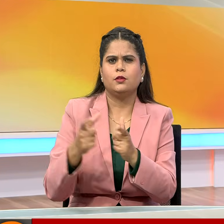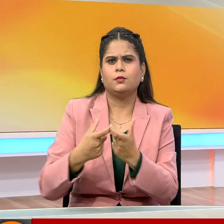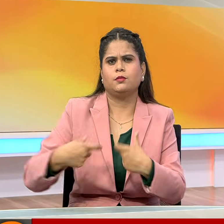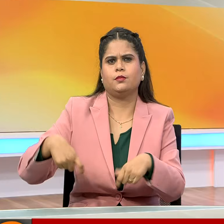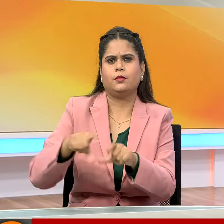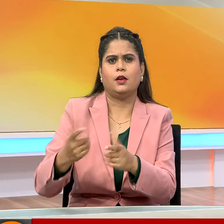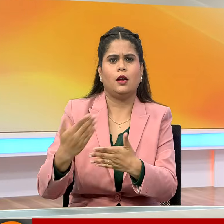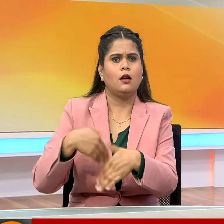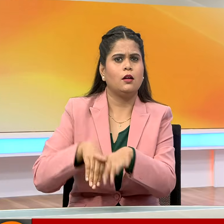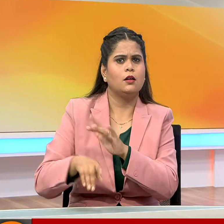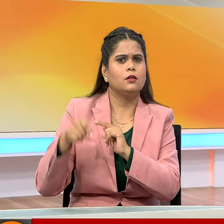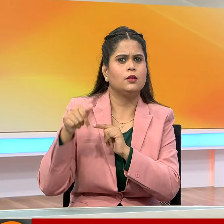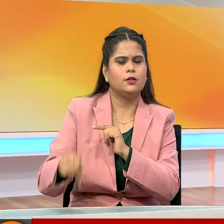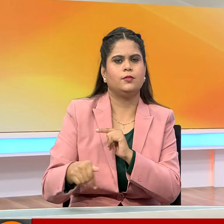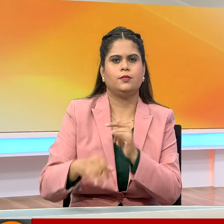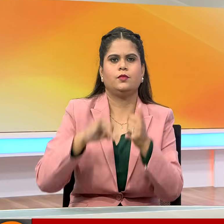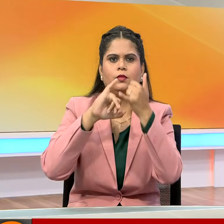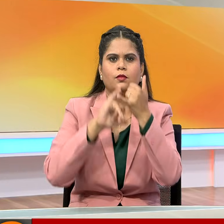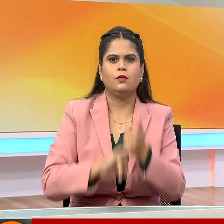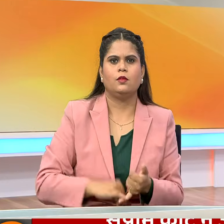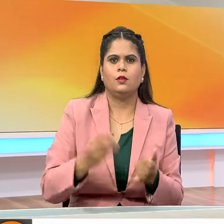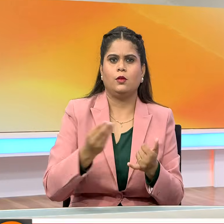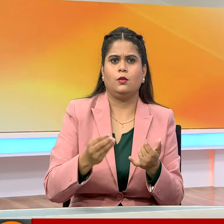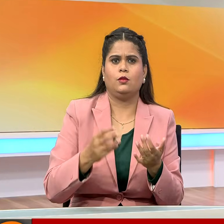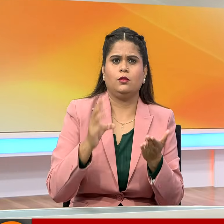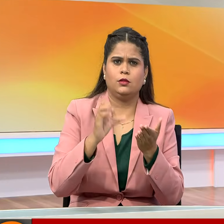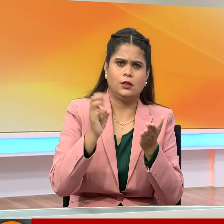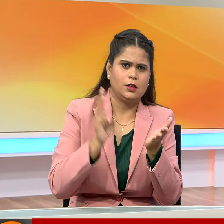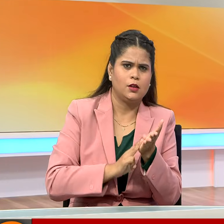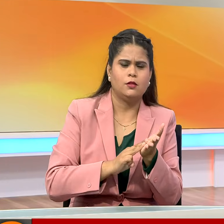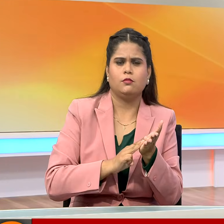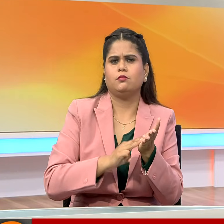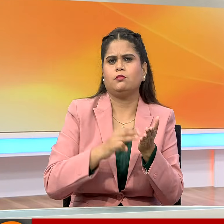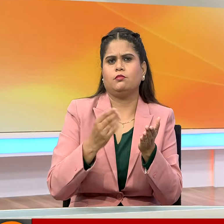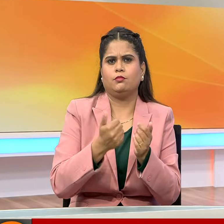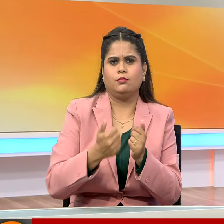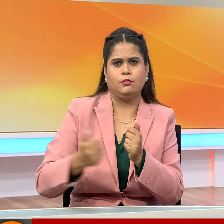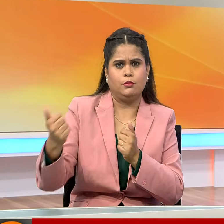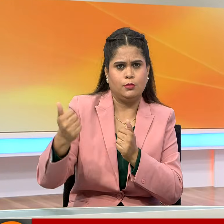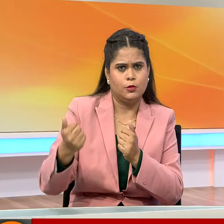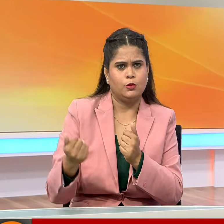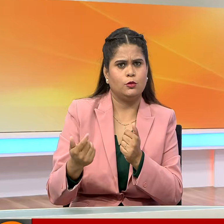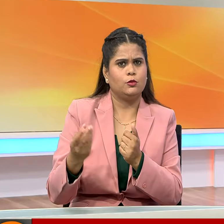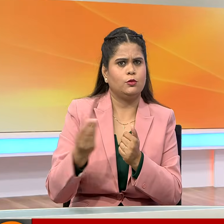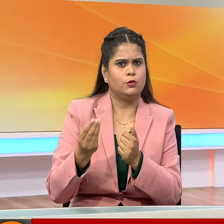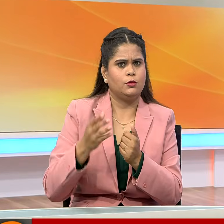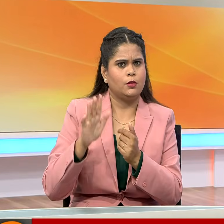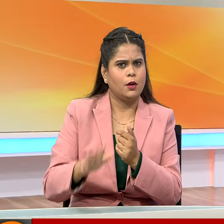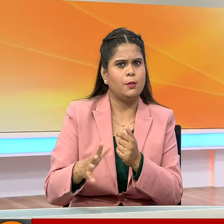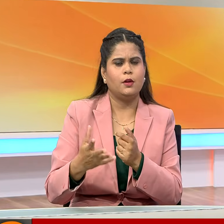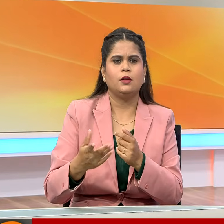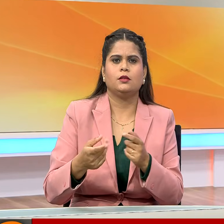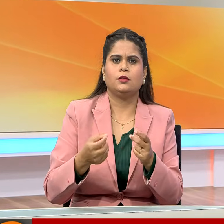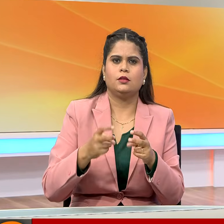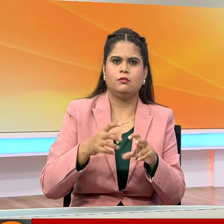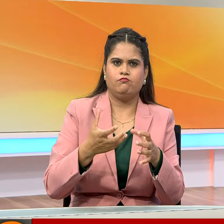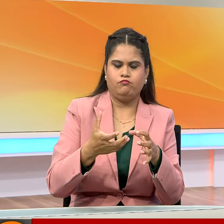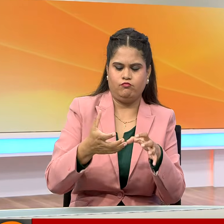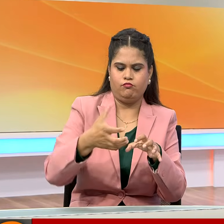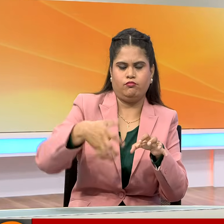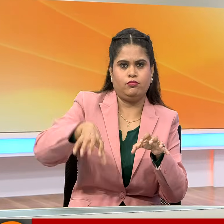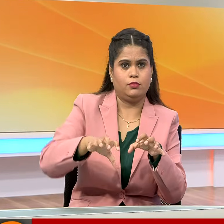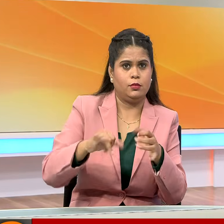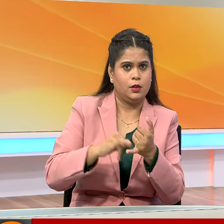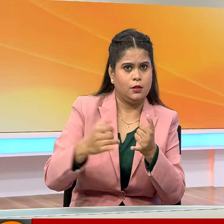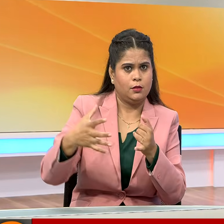बैठक में दक्षिणी राज्यों के मुख्यमंत्रियों, उप मुख्यमंत्रियों, मंत्रियों और वरिष्ठ अधिकारियों ने अंतर्राज्यीय विवादों, सुरक्षा